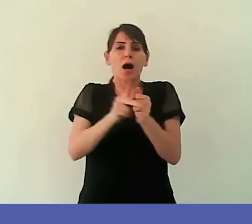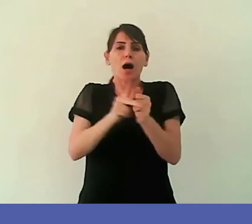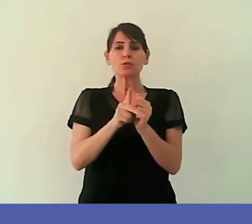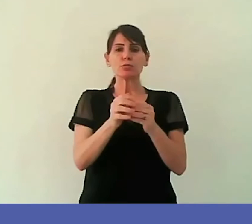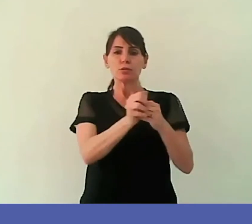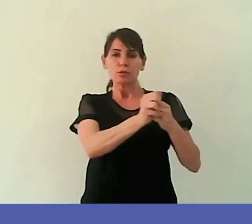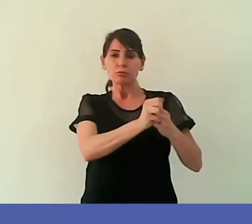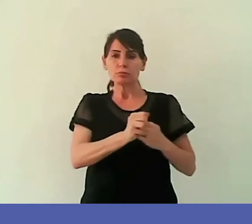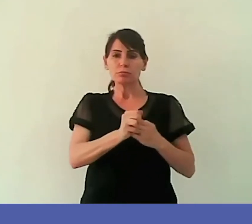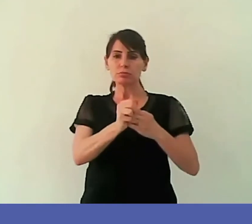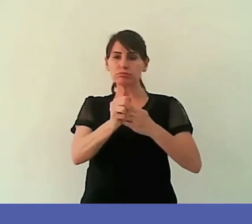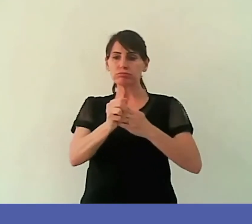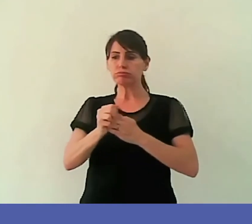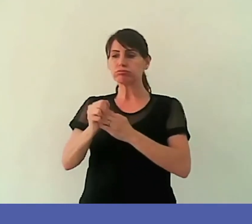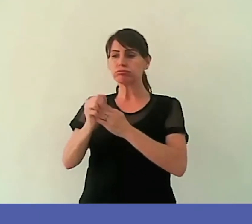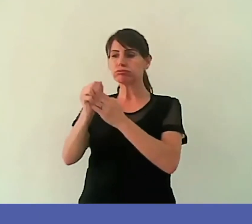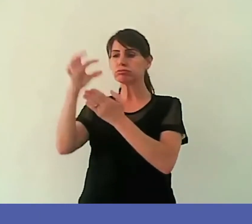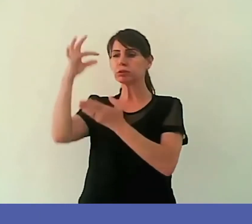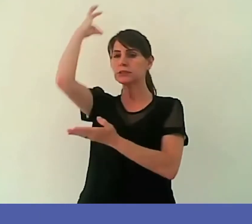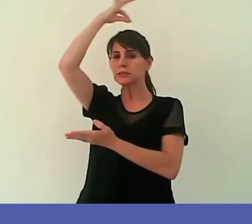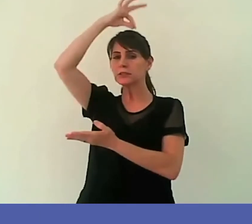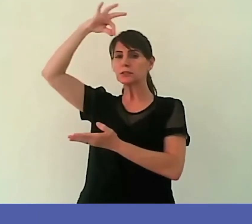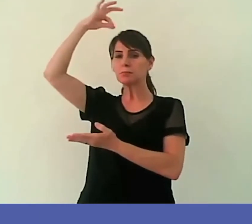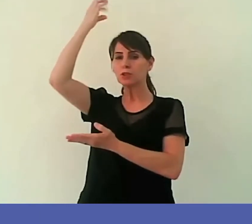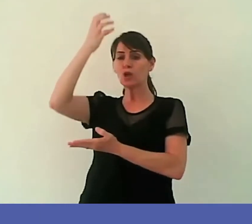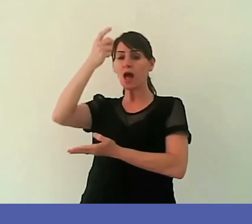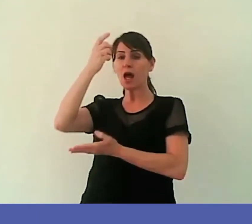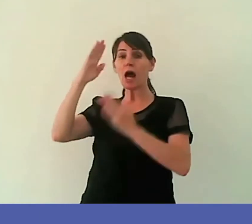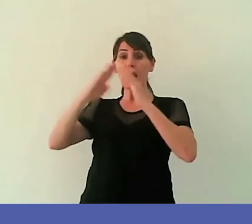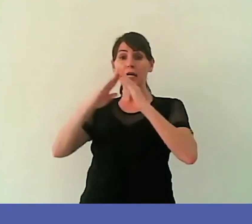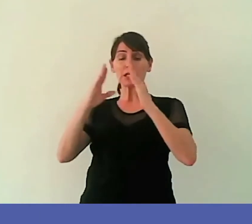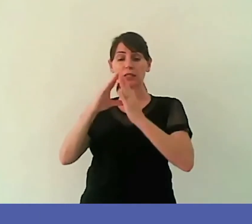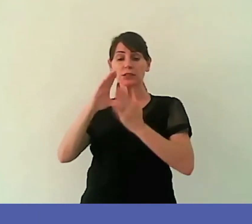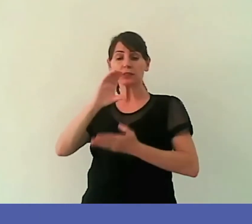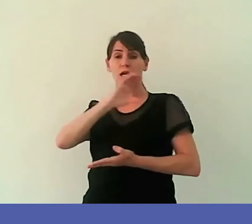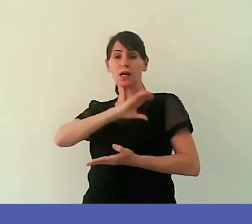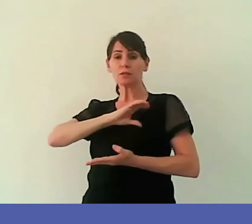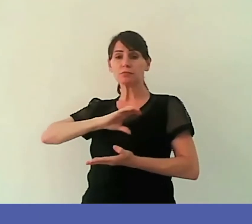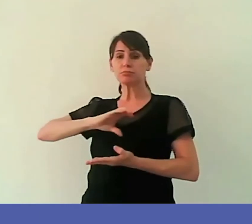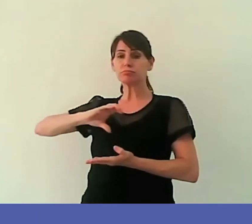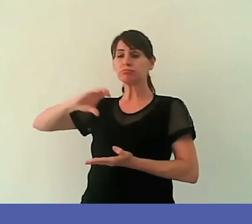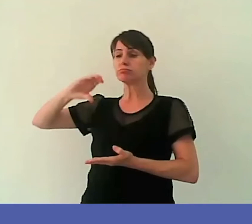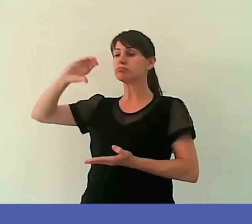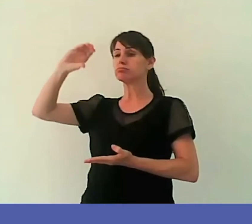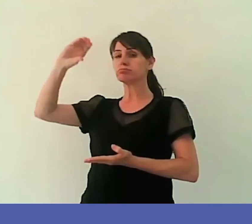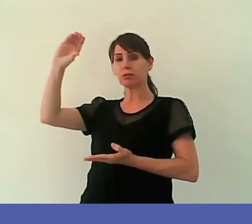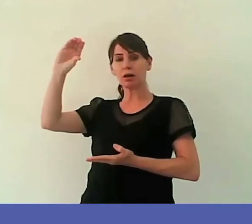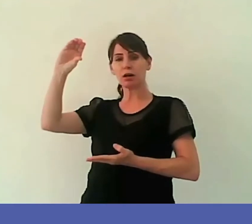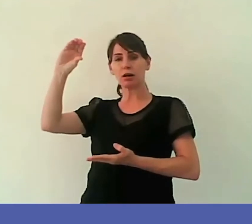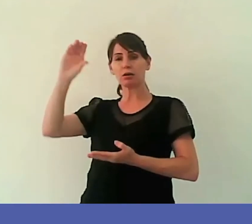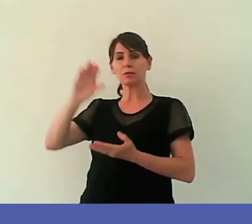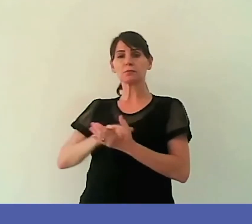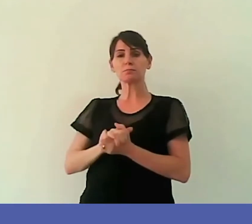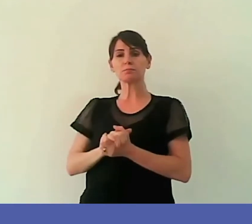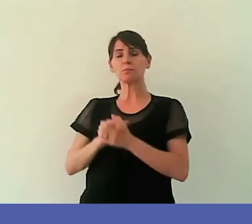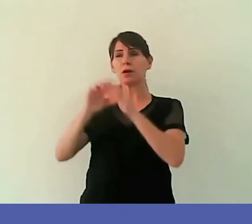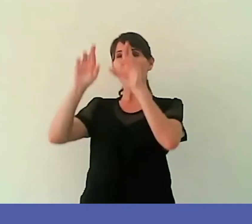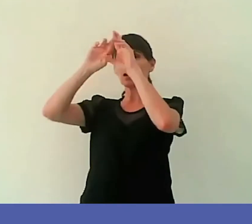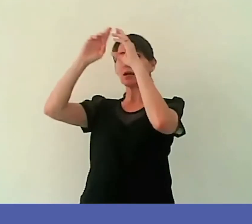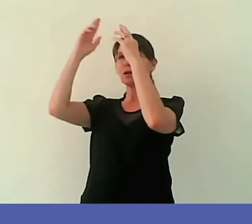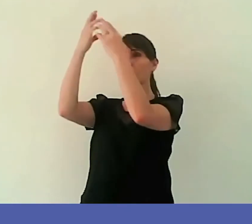né, pelo Espírito à casa de Cornélio, em Cesareia, para abrir a porta do reino dos céus para